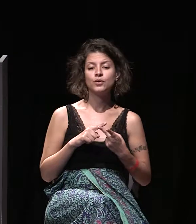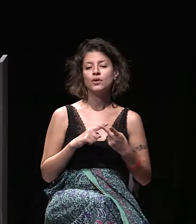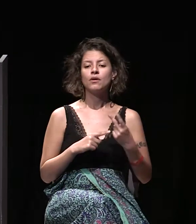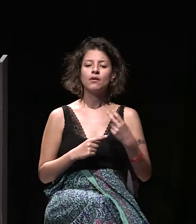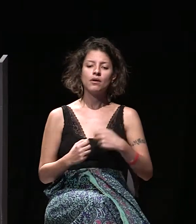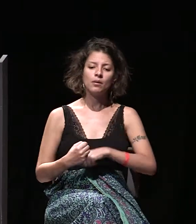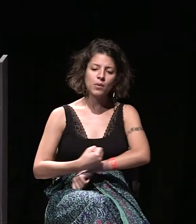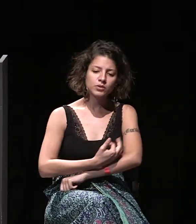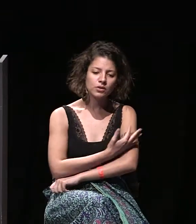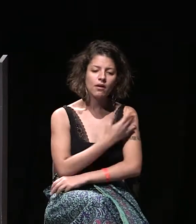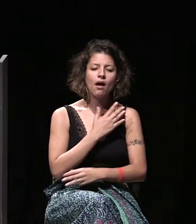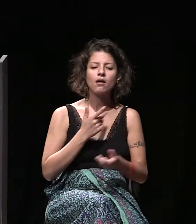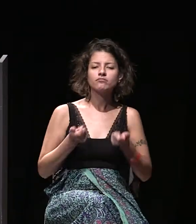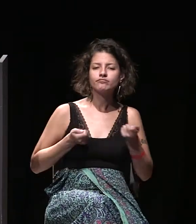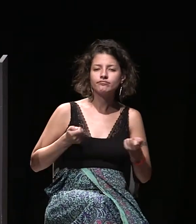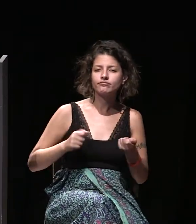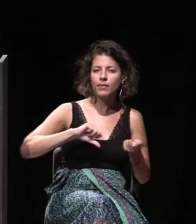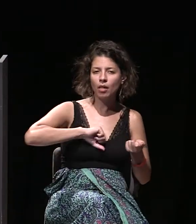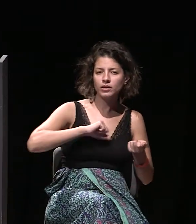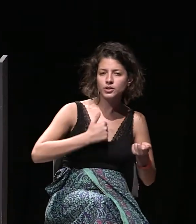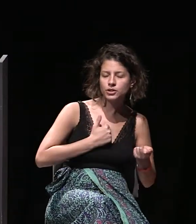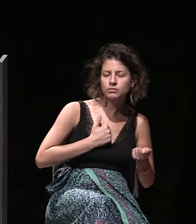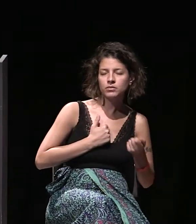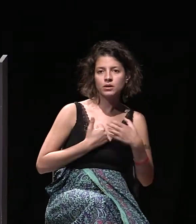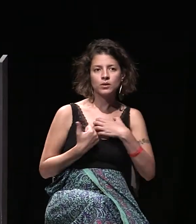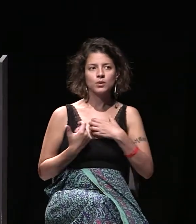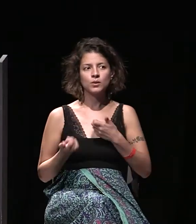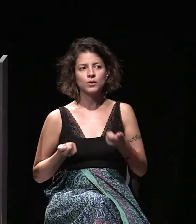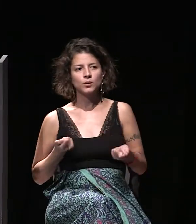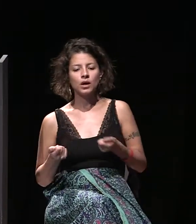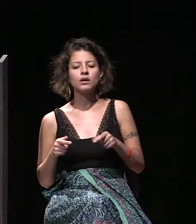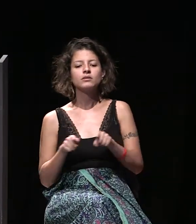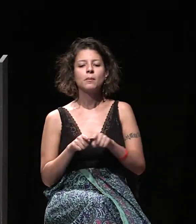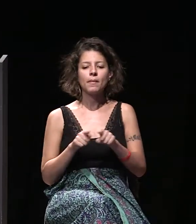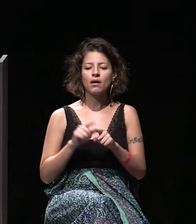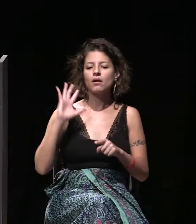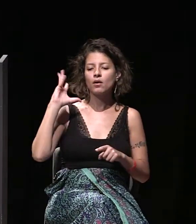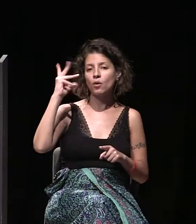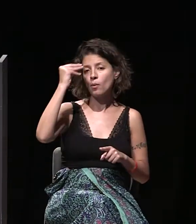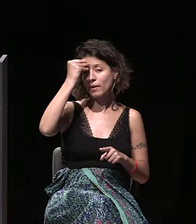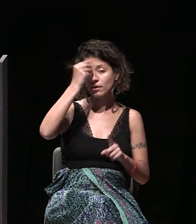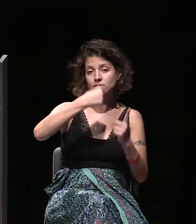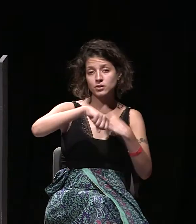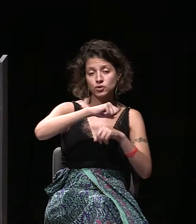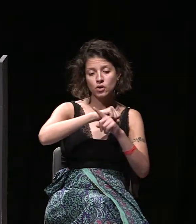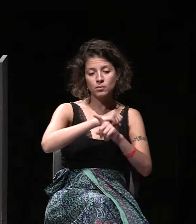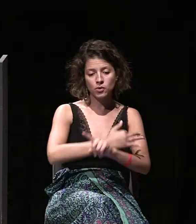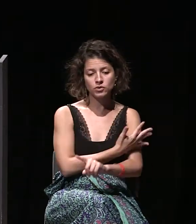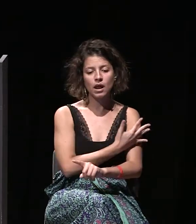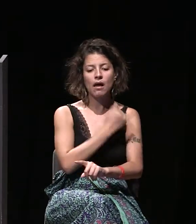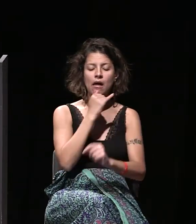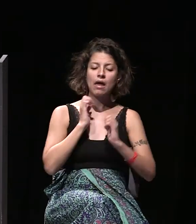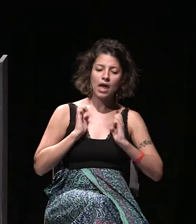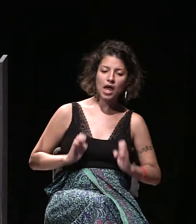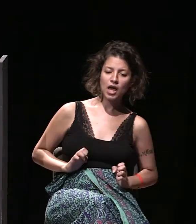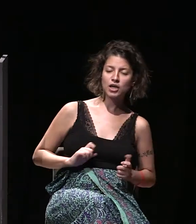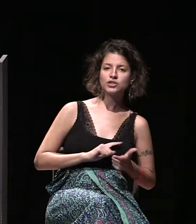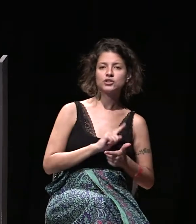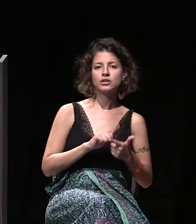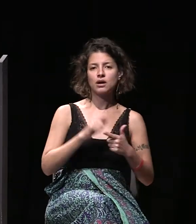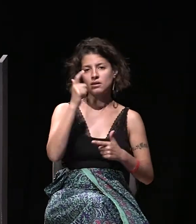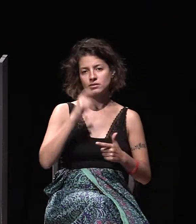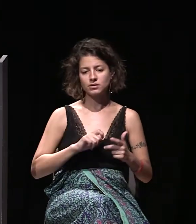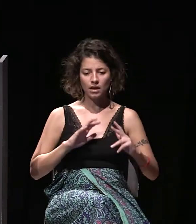emoções, sentimento, a autoestima, e as competências socioemocionais, ética, cidadania, os